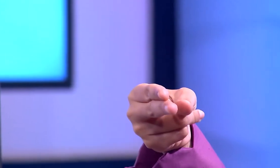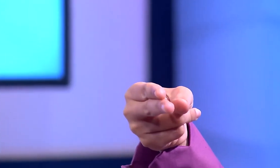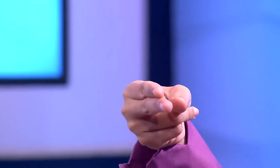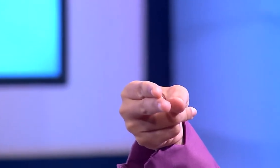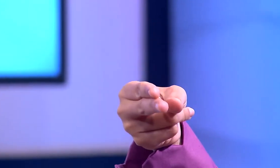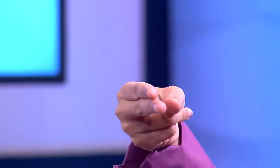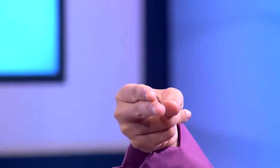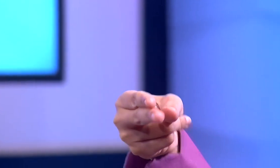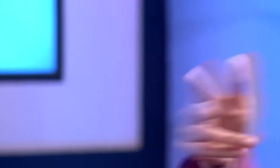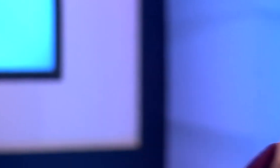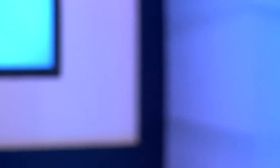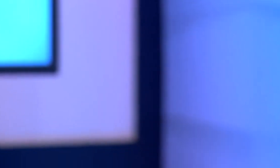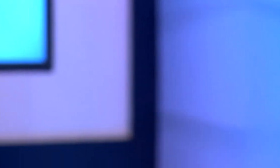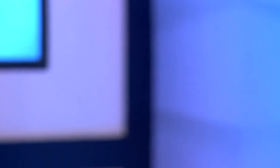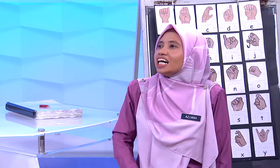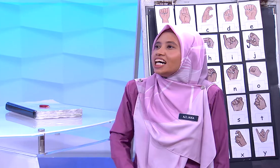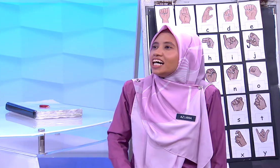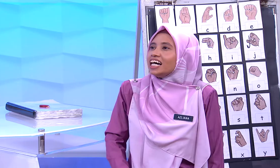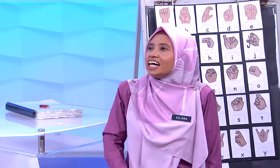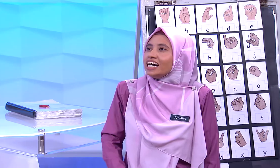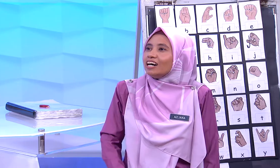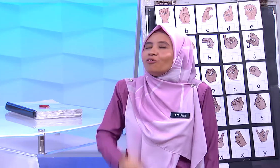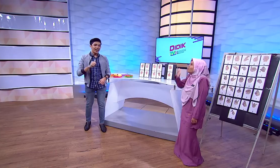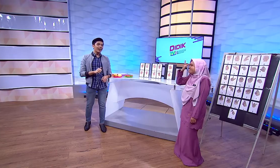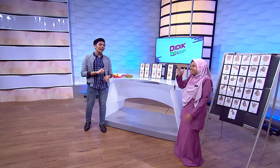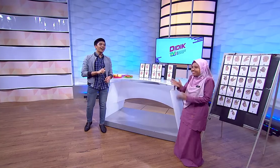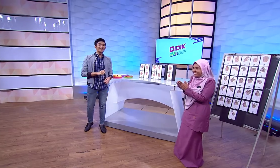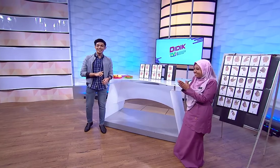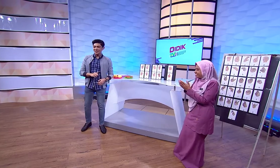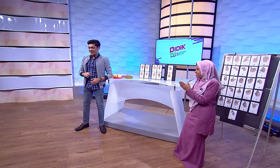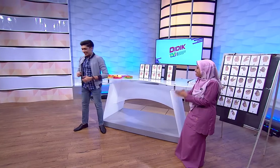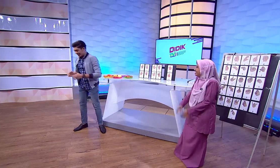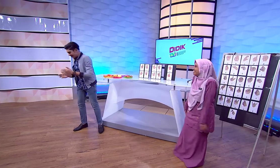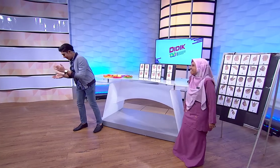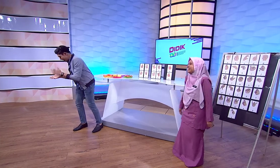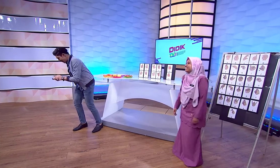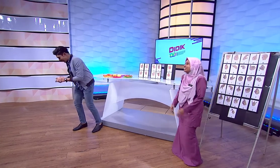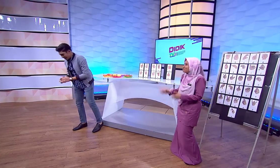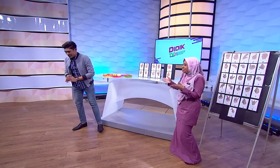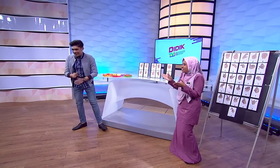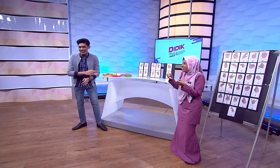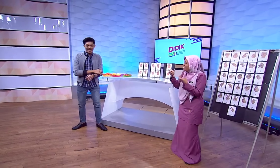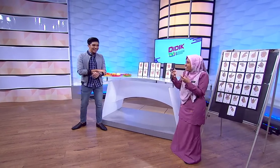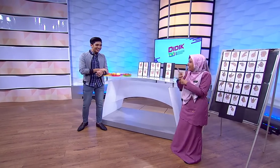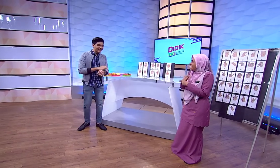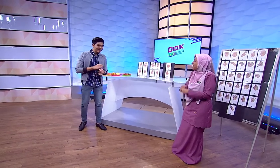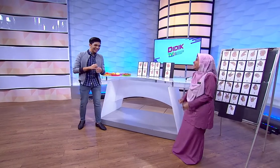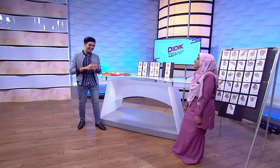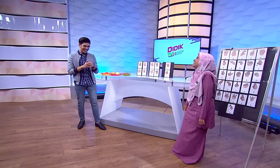a kiss pandai abad Ayahku pantai lonceng rewelnya kali ini